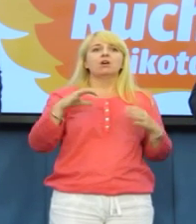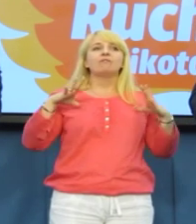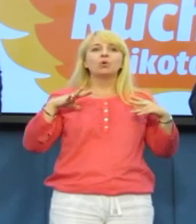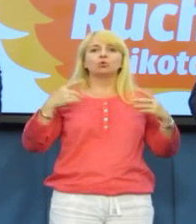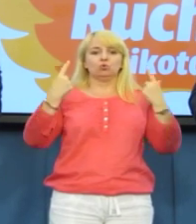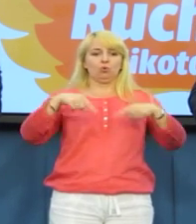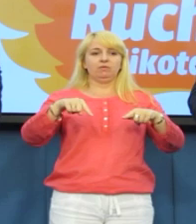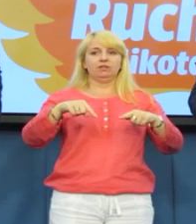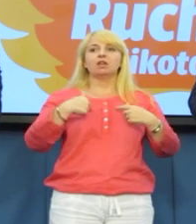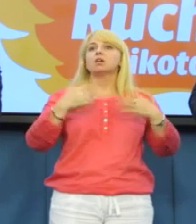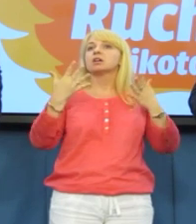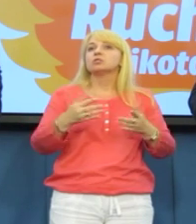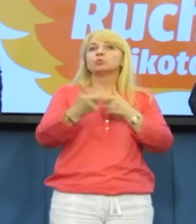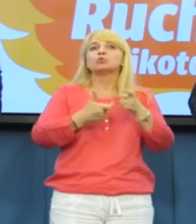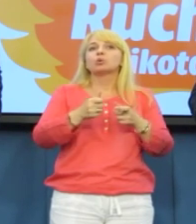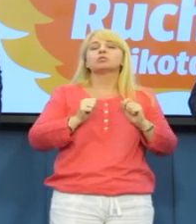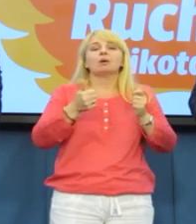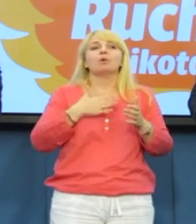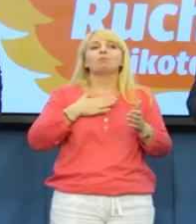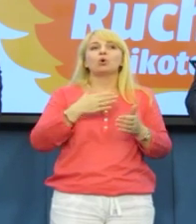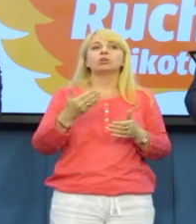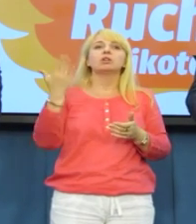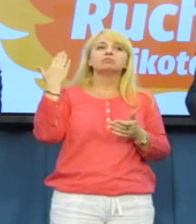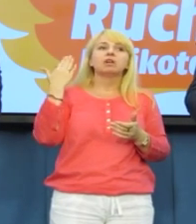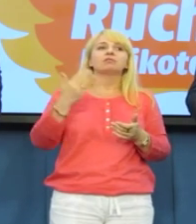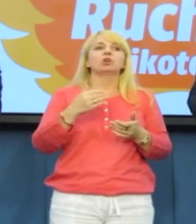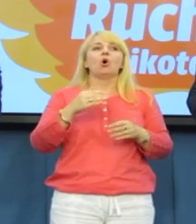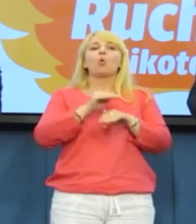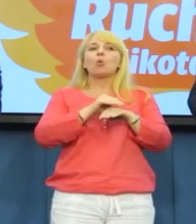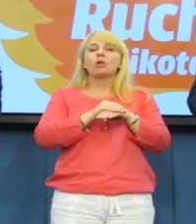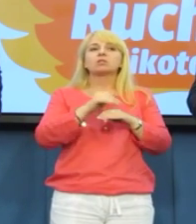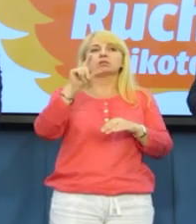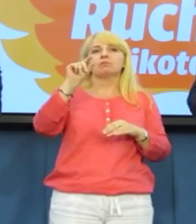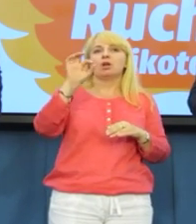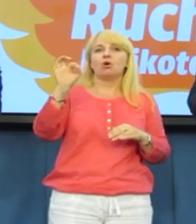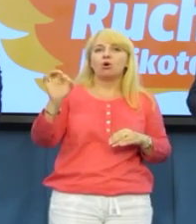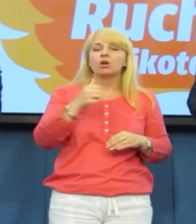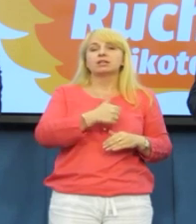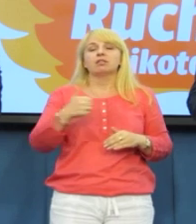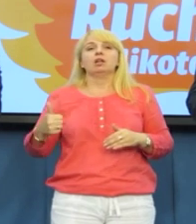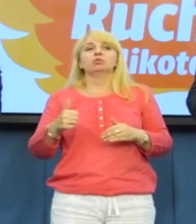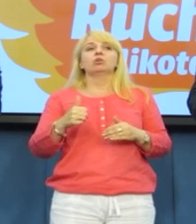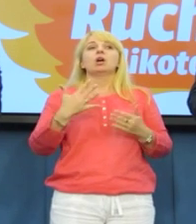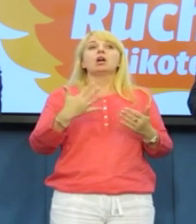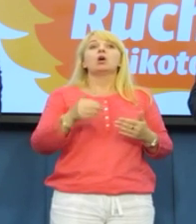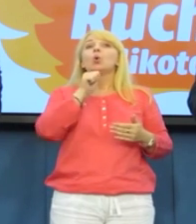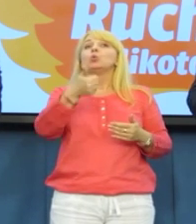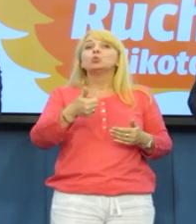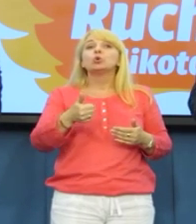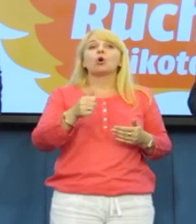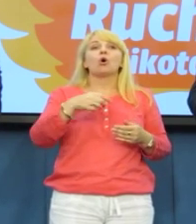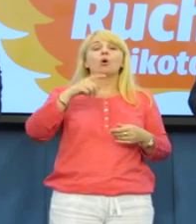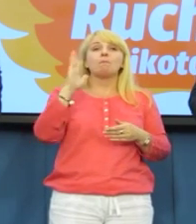chciałem zaapelować do swoich byłych kolegów, senatorów z Platformy, którzy teraz są poddawani ogromnej presji, ażeby jutro w głosowaniu jednoznacznie opowiedzieli